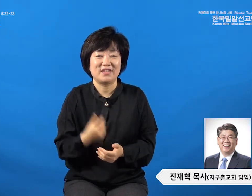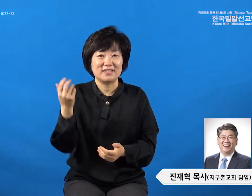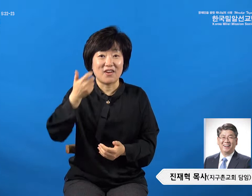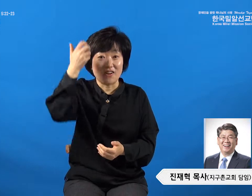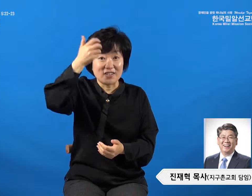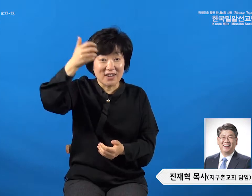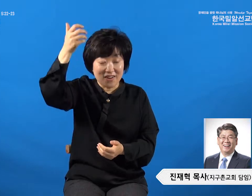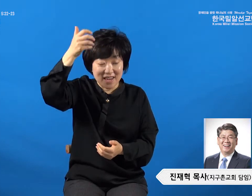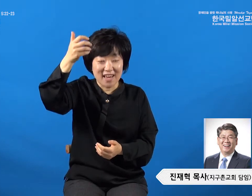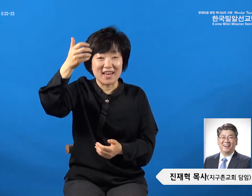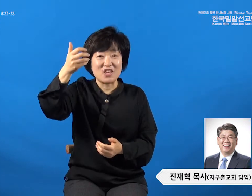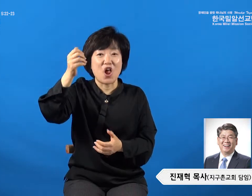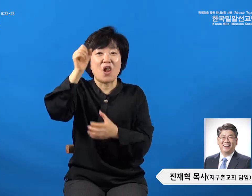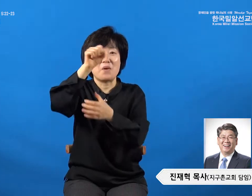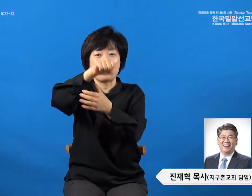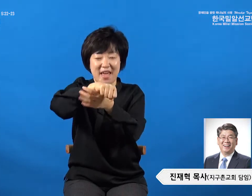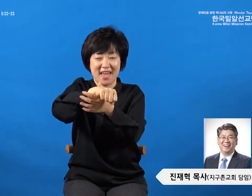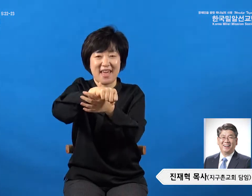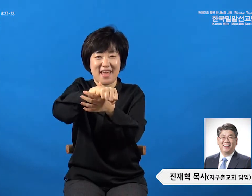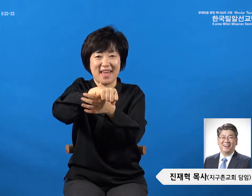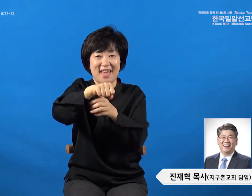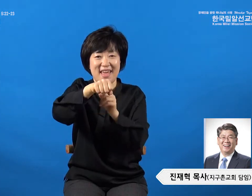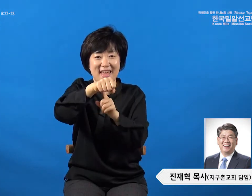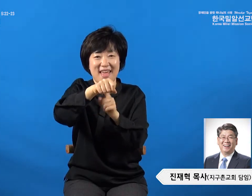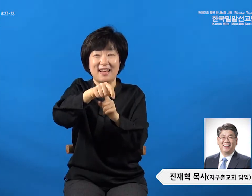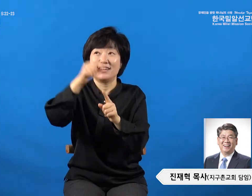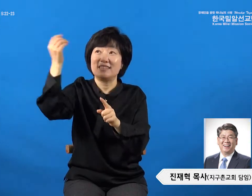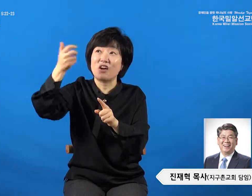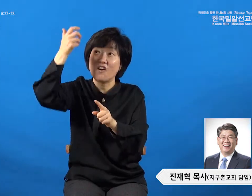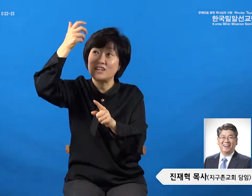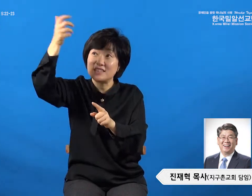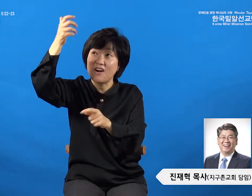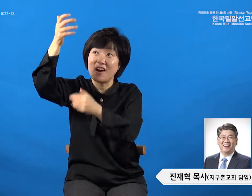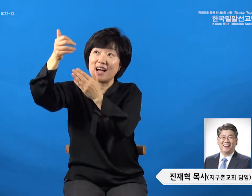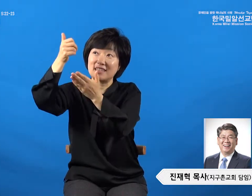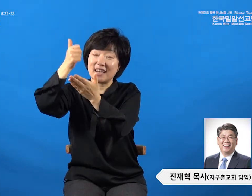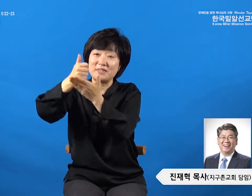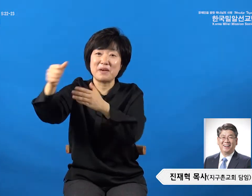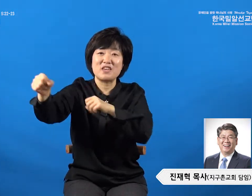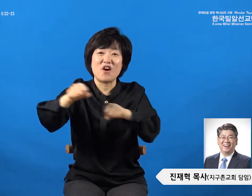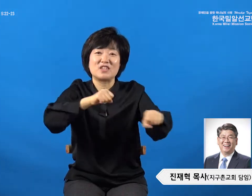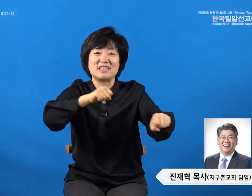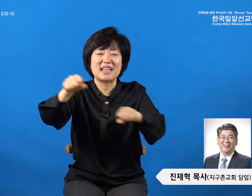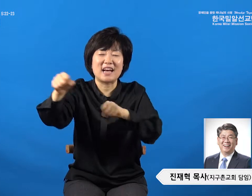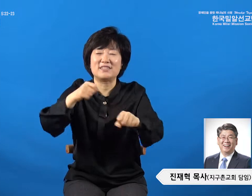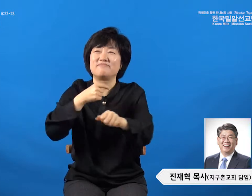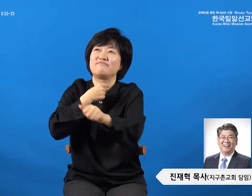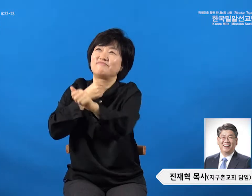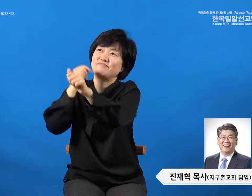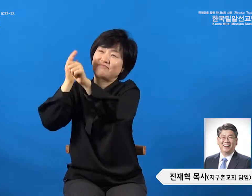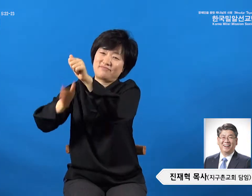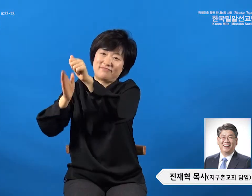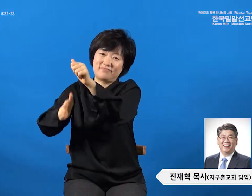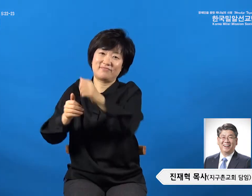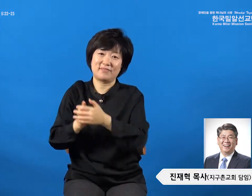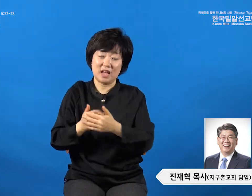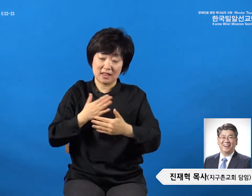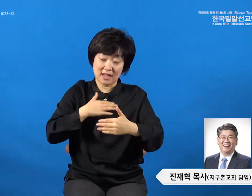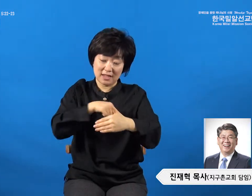우리는 성령의 열매를 향하여 성령 하나님의 역사하심을 구합니다. 내